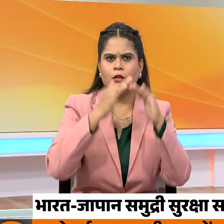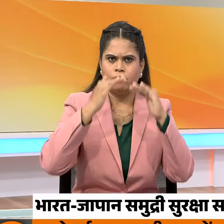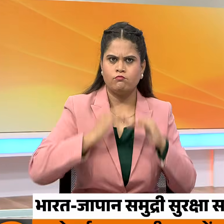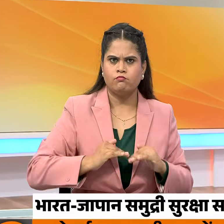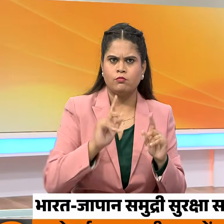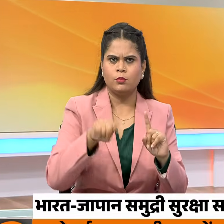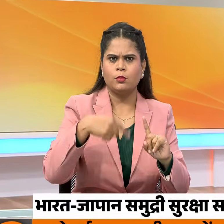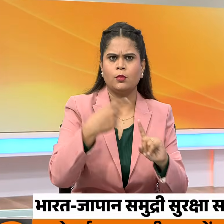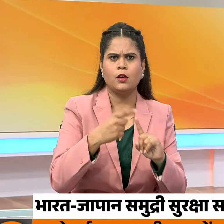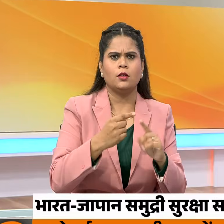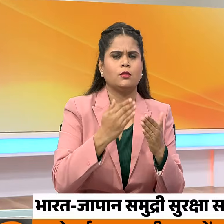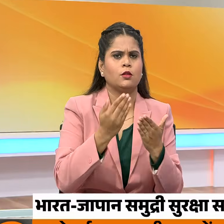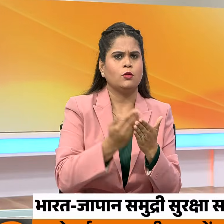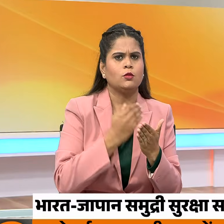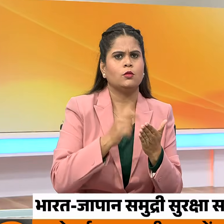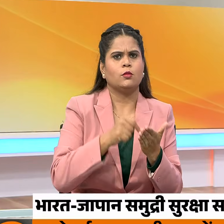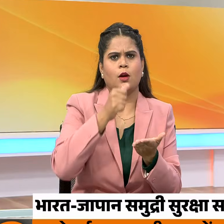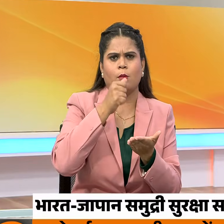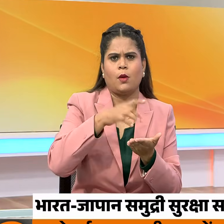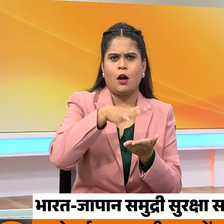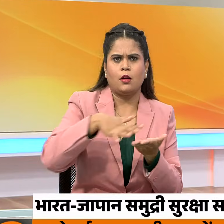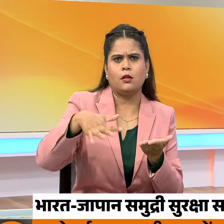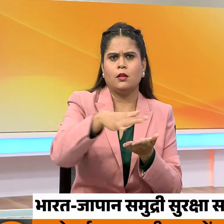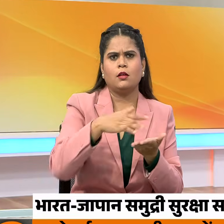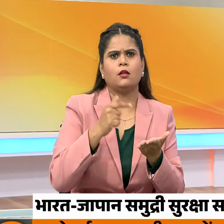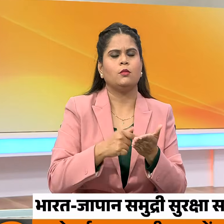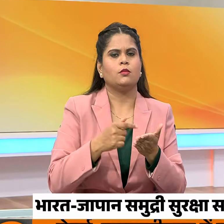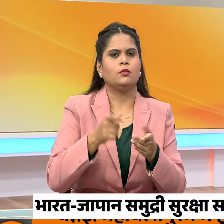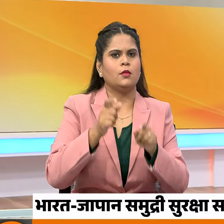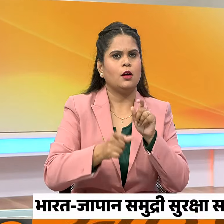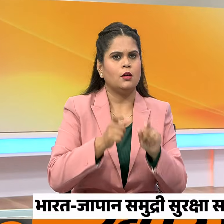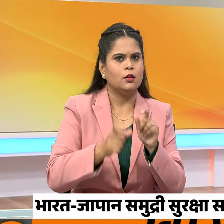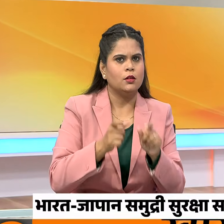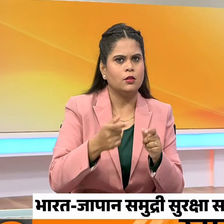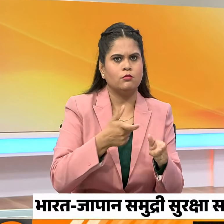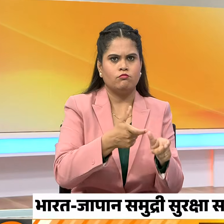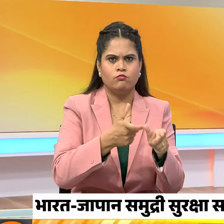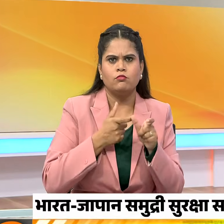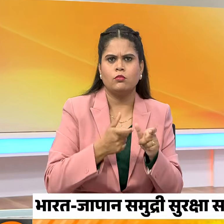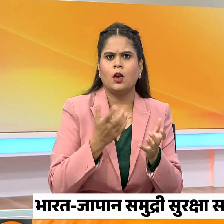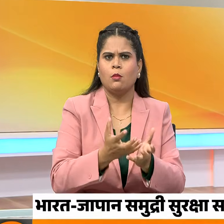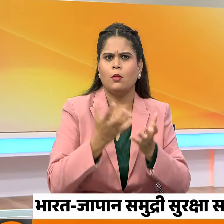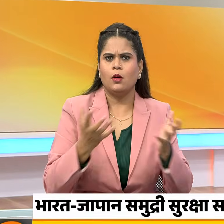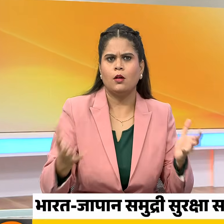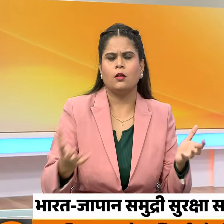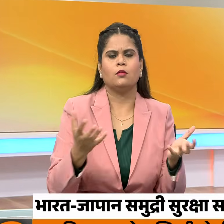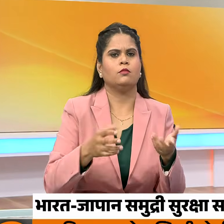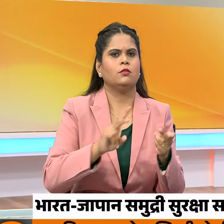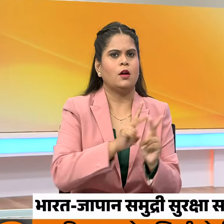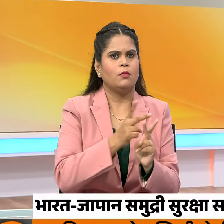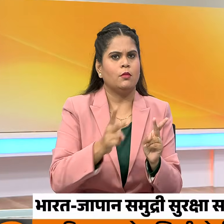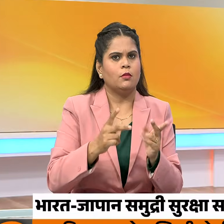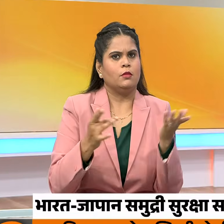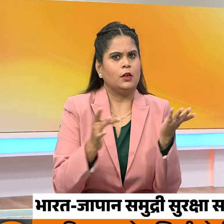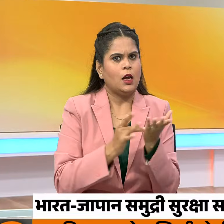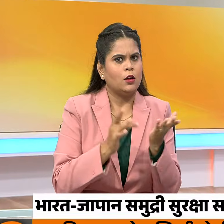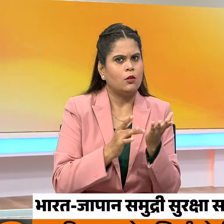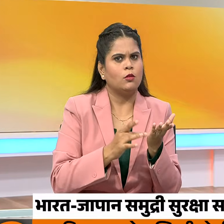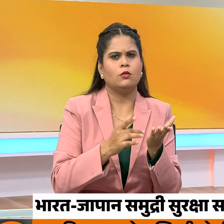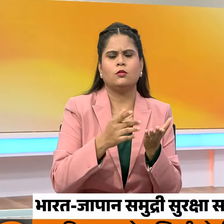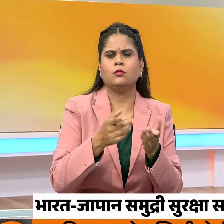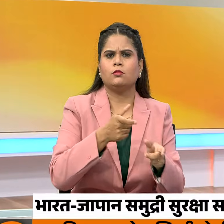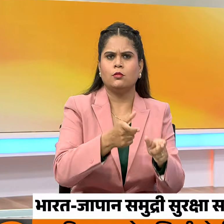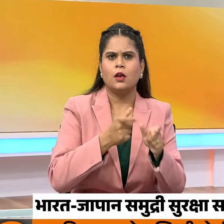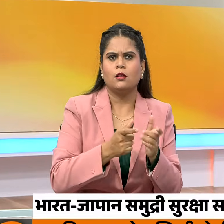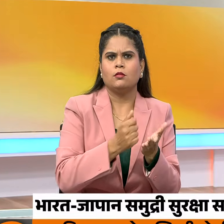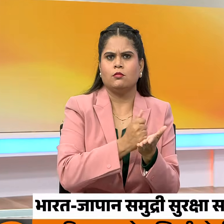फैसला। समुद्री सुरक्षा, नौसेना सहयोग, रक्षा उपकरण और प्रौद्योगिकी, सैन्य अभ्यास तथा रक्षा